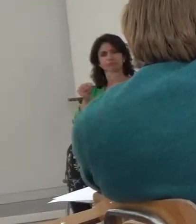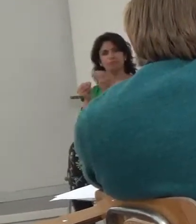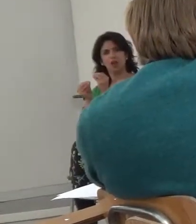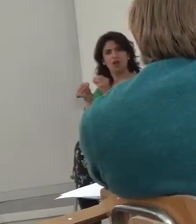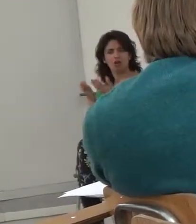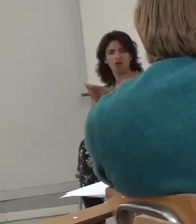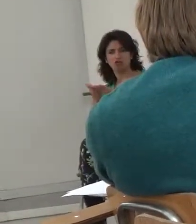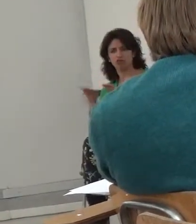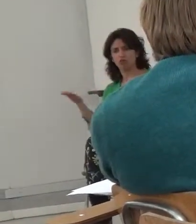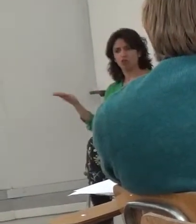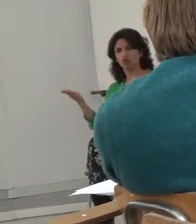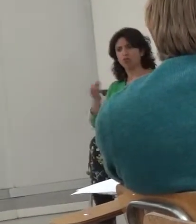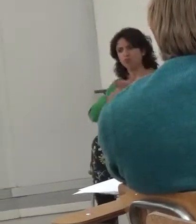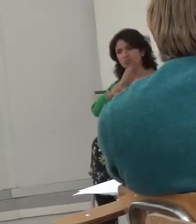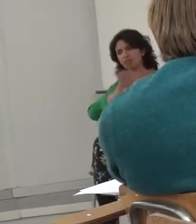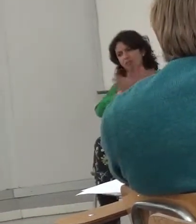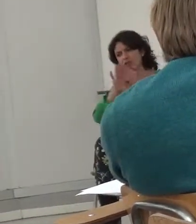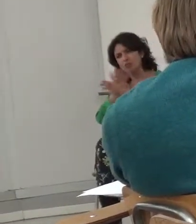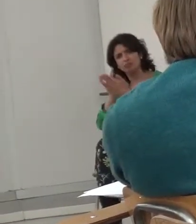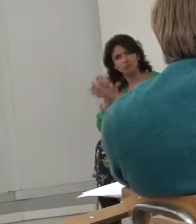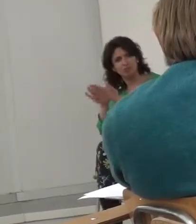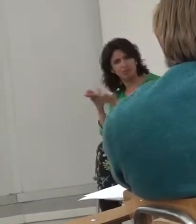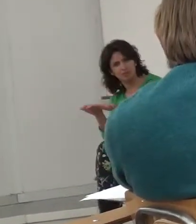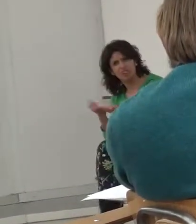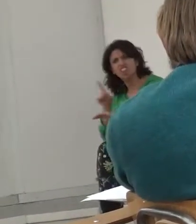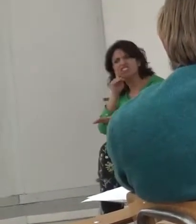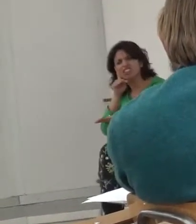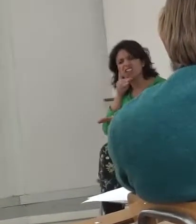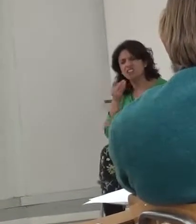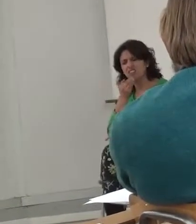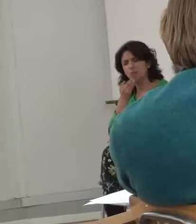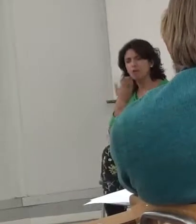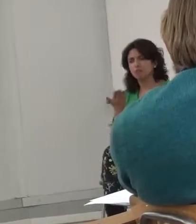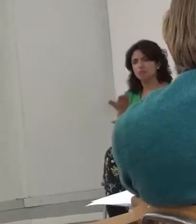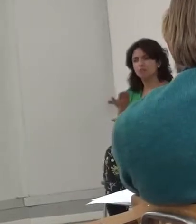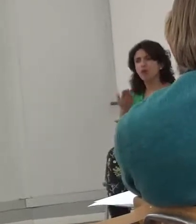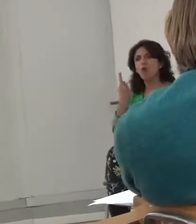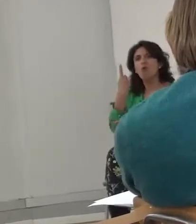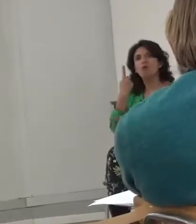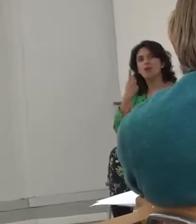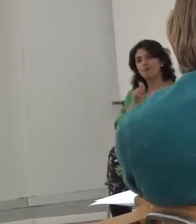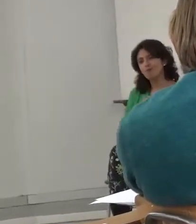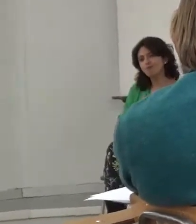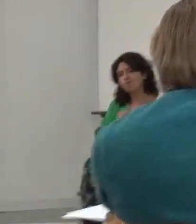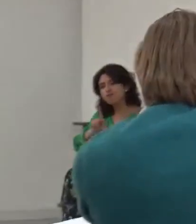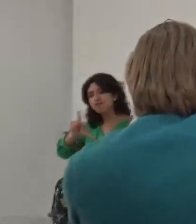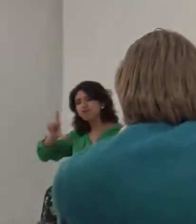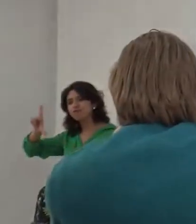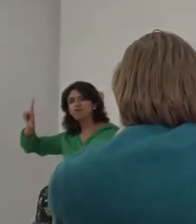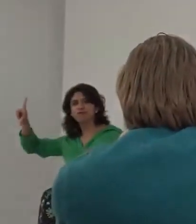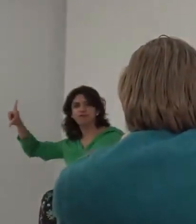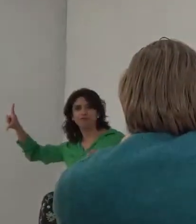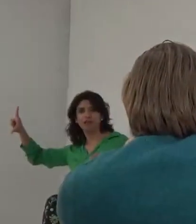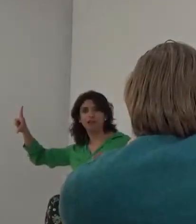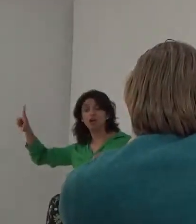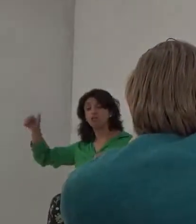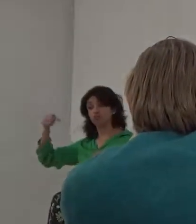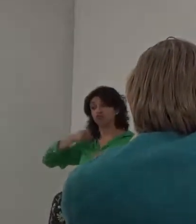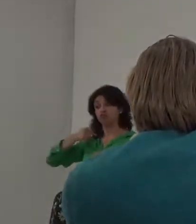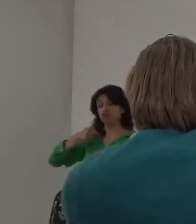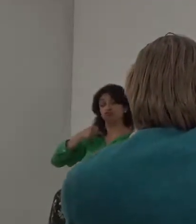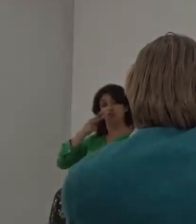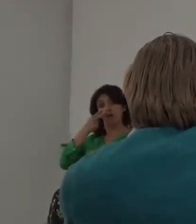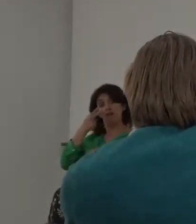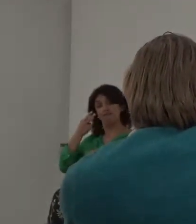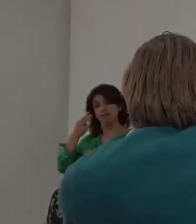del discurso narrativo, también tiene una gradación. Entonces, yo